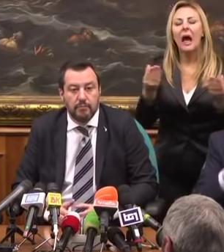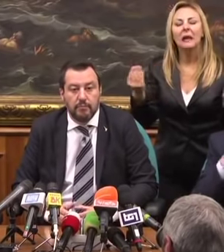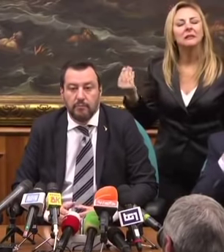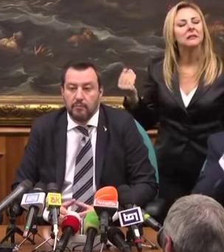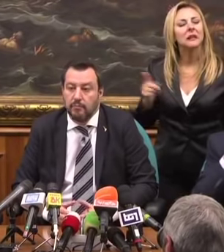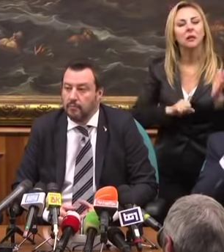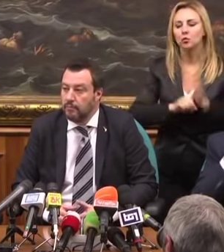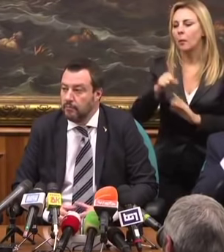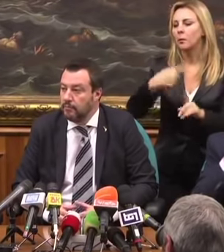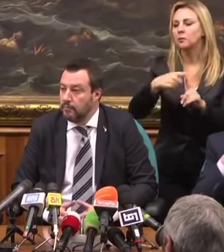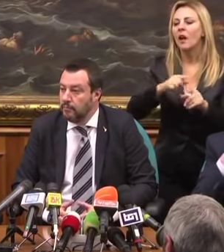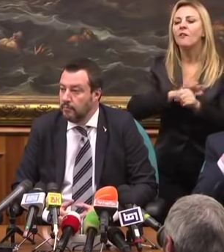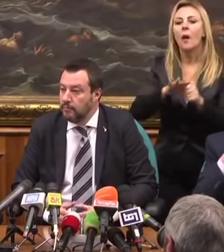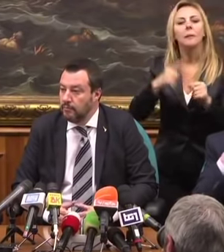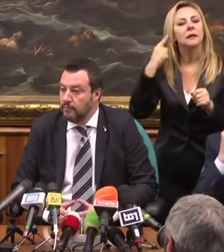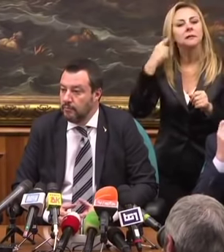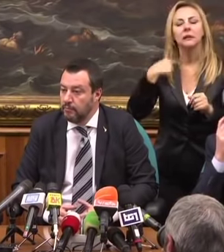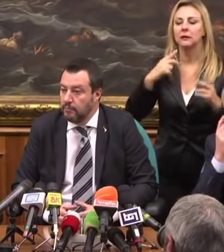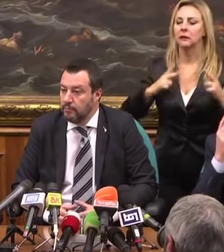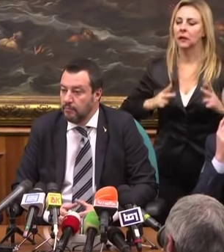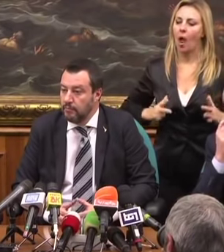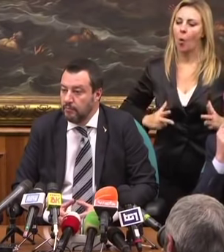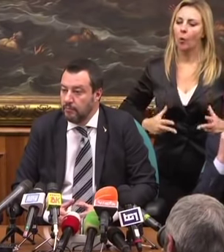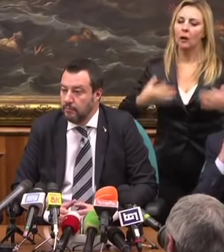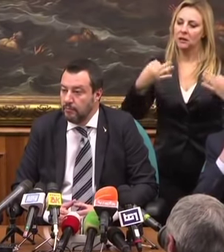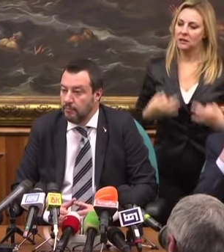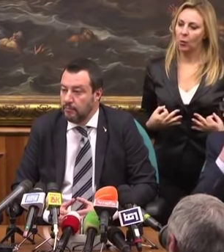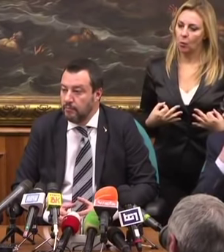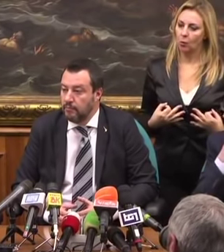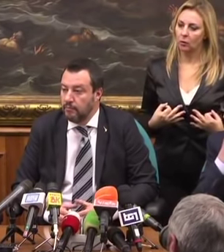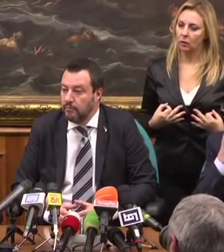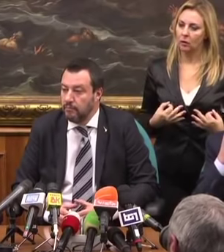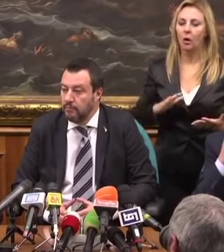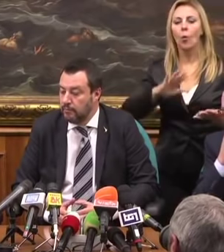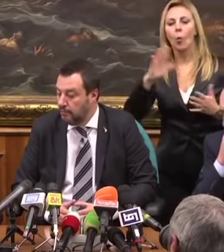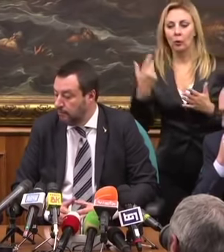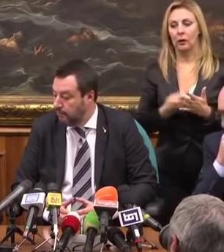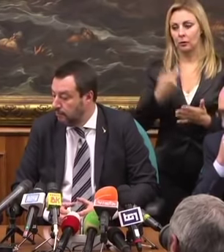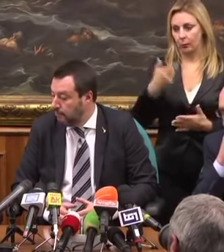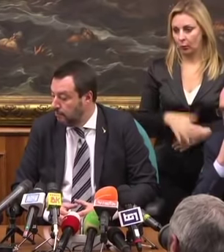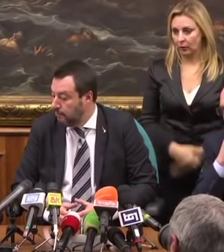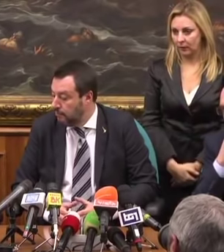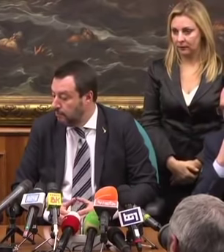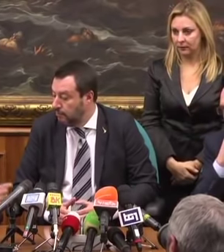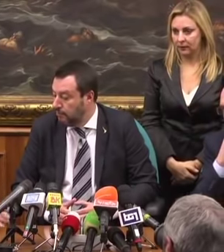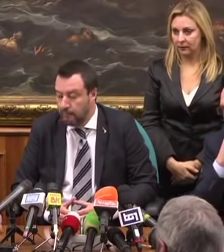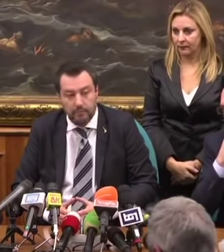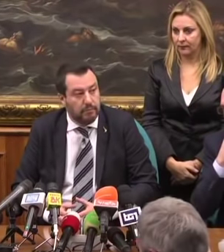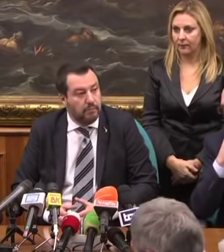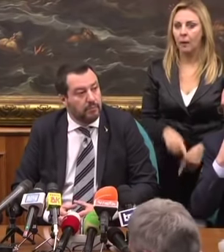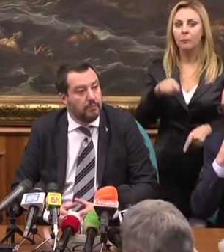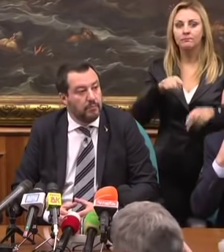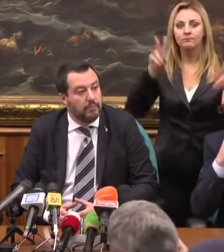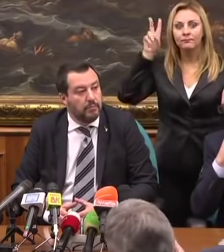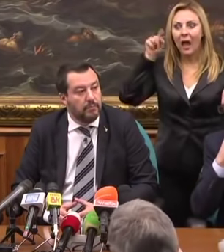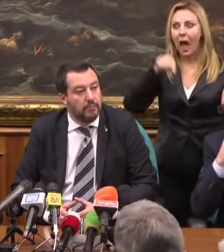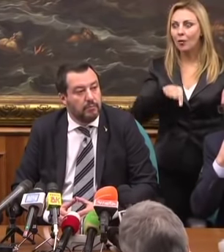riscontri, che le famiglie si sentono più sicure, più tranquille, e questa è un'altra cosa importante. Poi sul tema